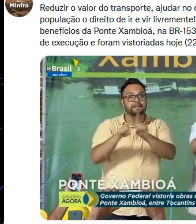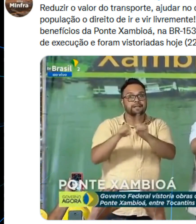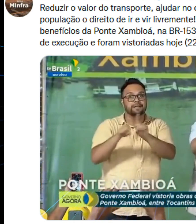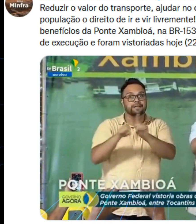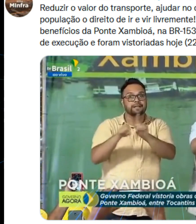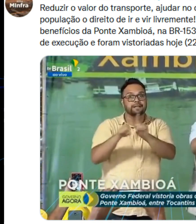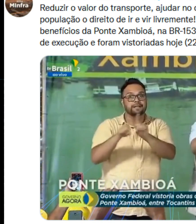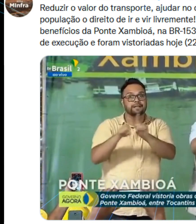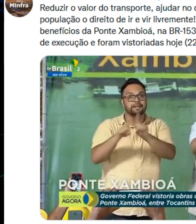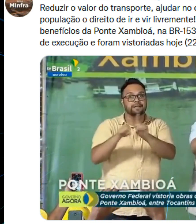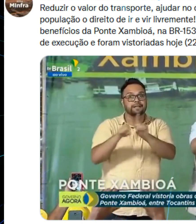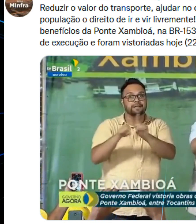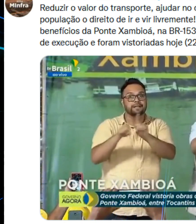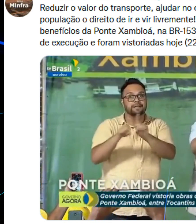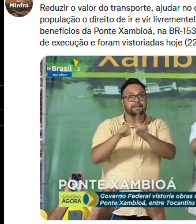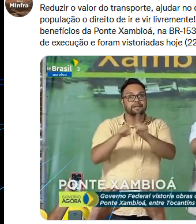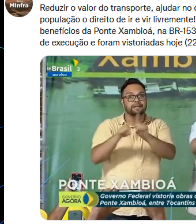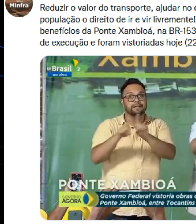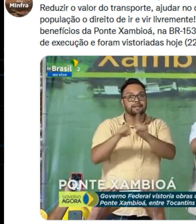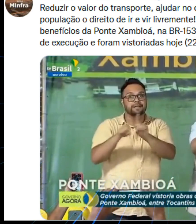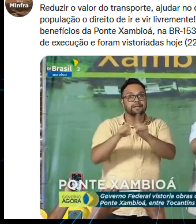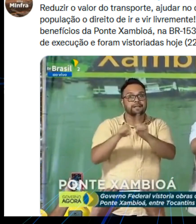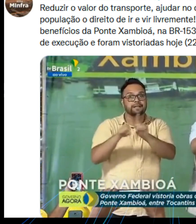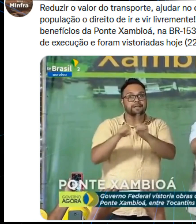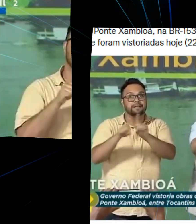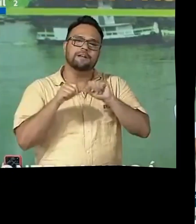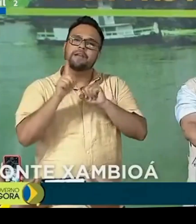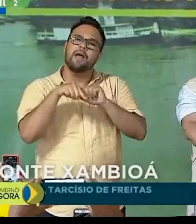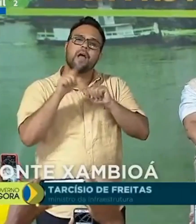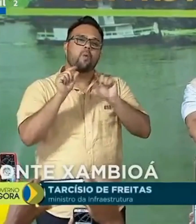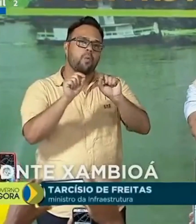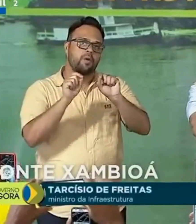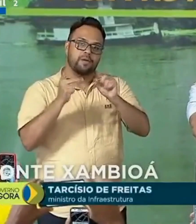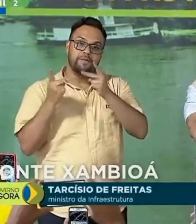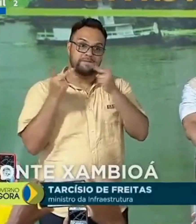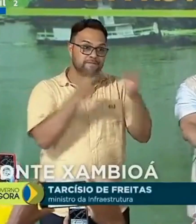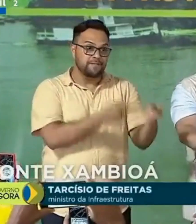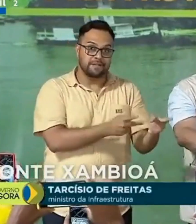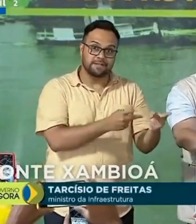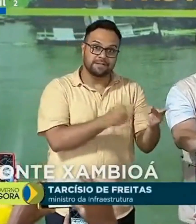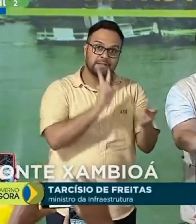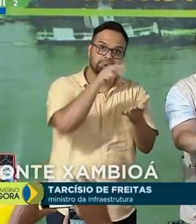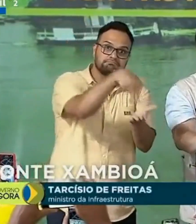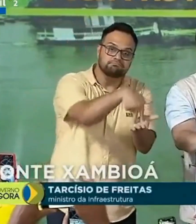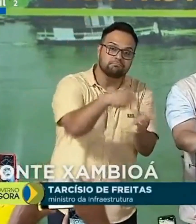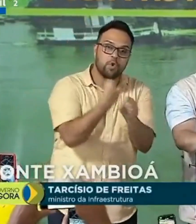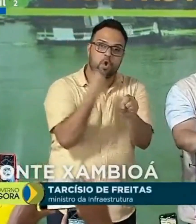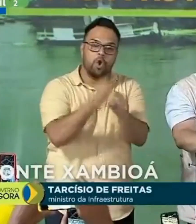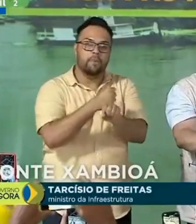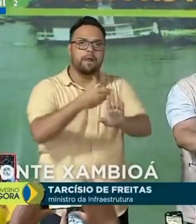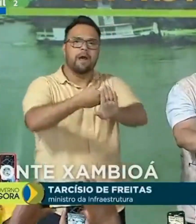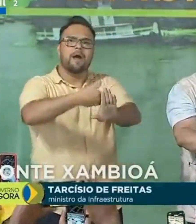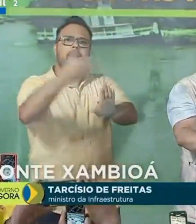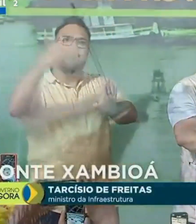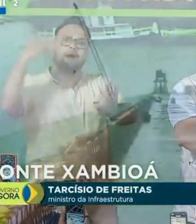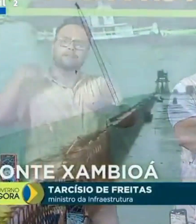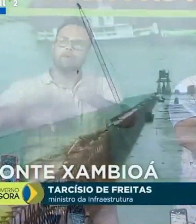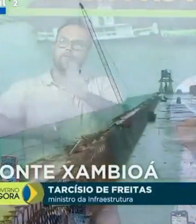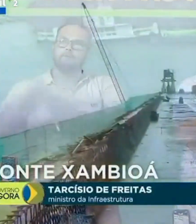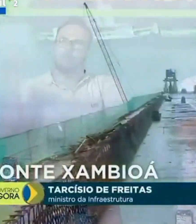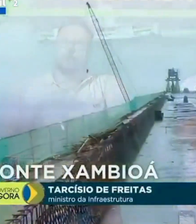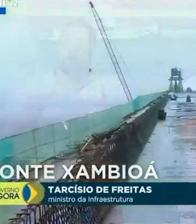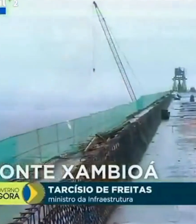pelo Ministério da Infraestrutura. Então, pessoal, vamos assistir ao vídeo. Há tempos atrás, nós estivemos em